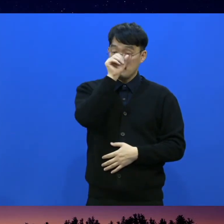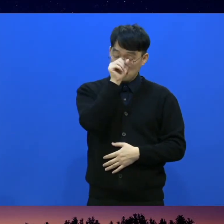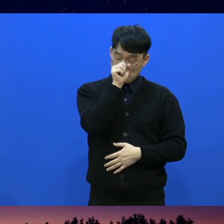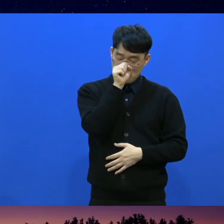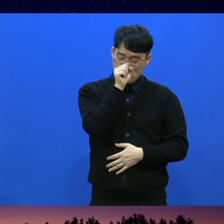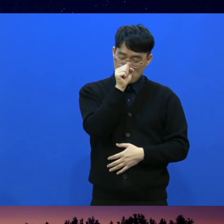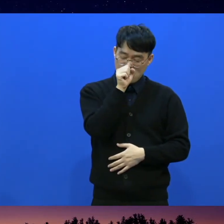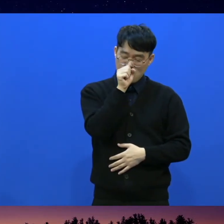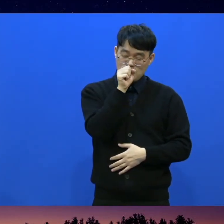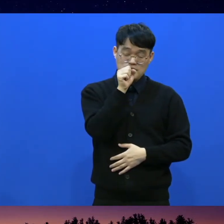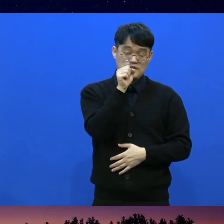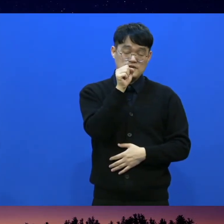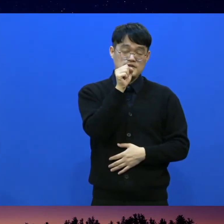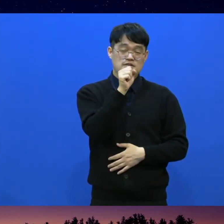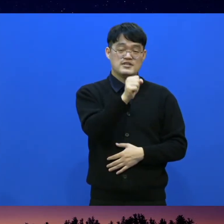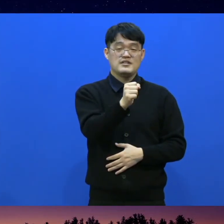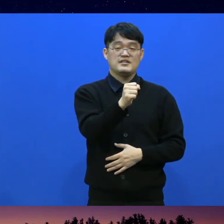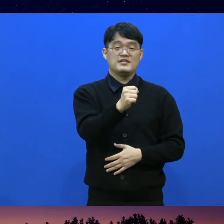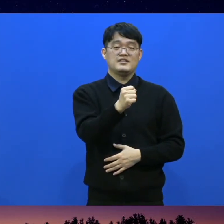참